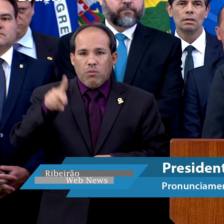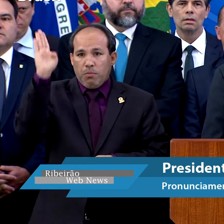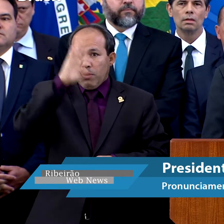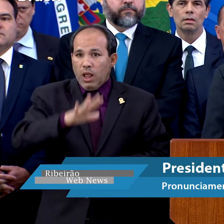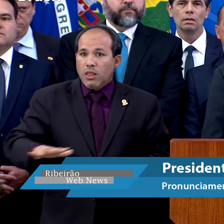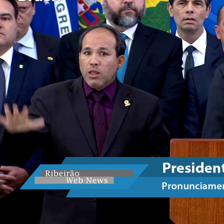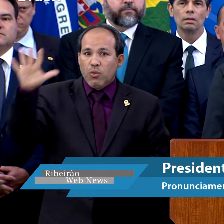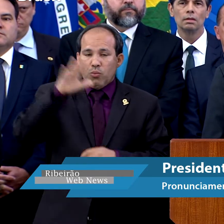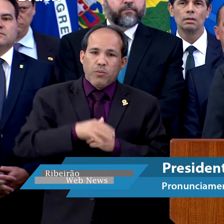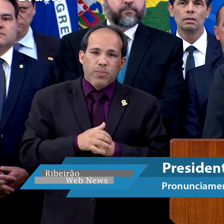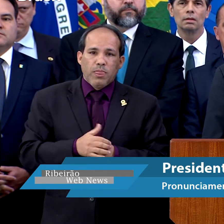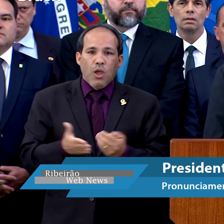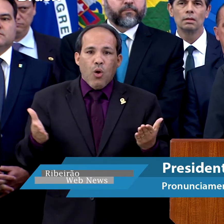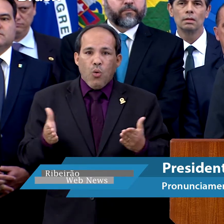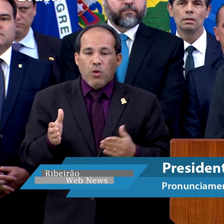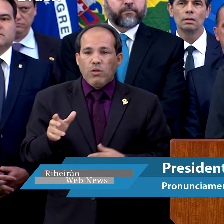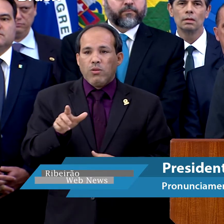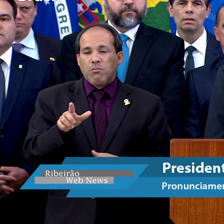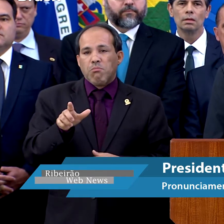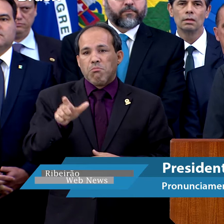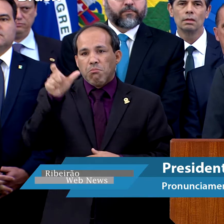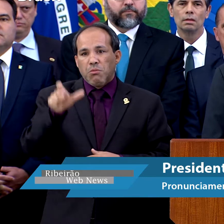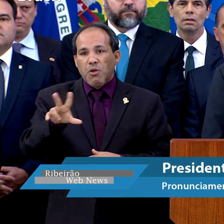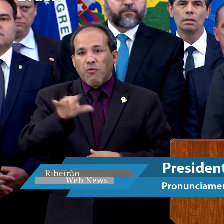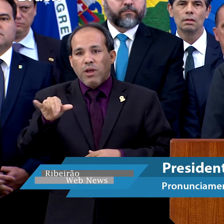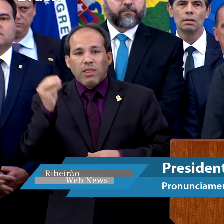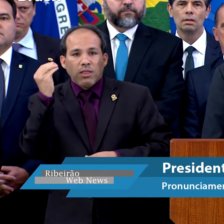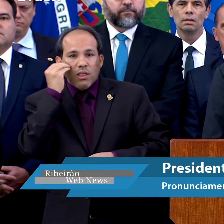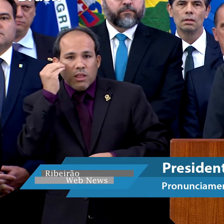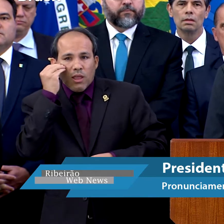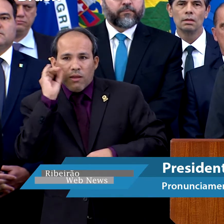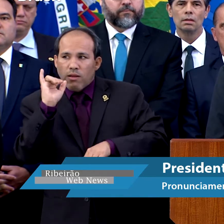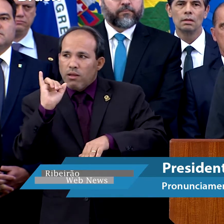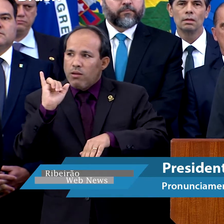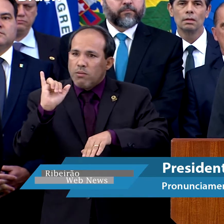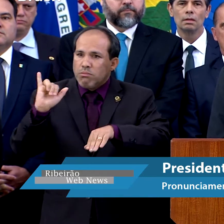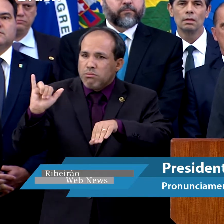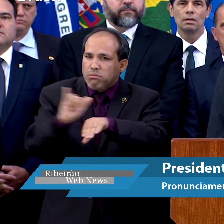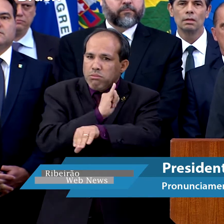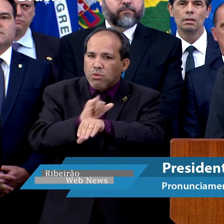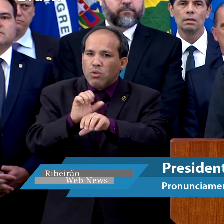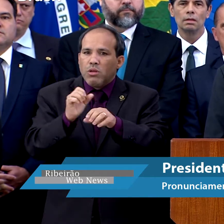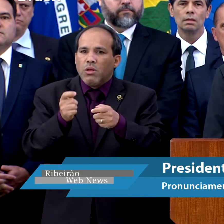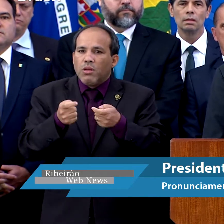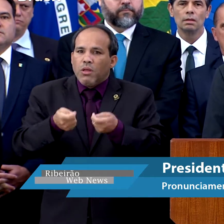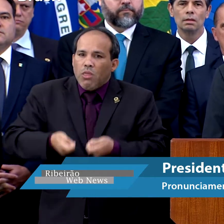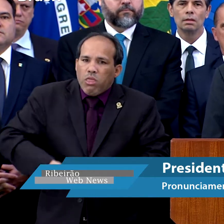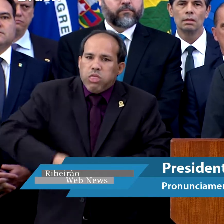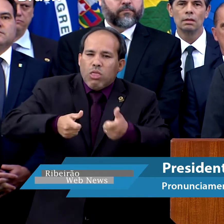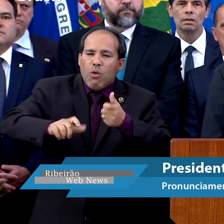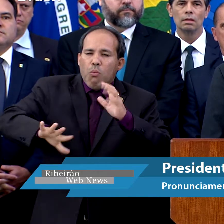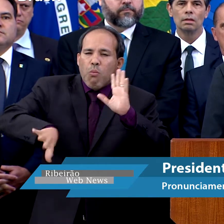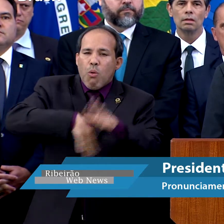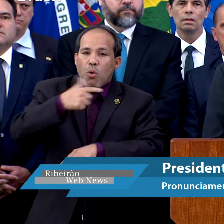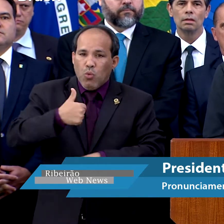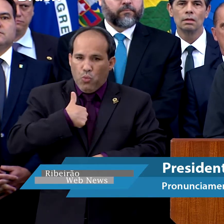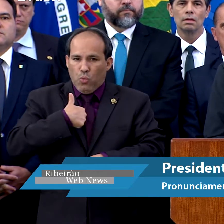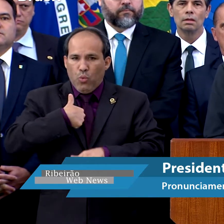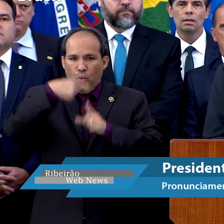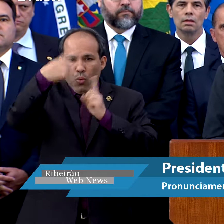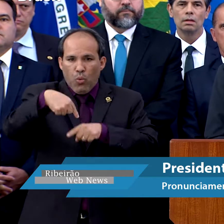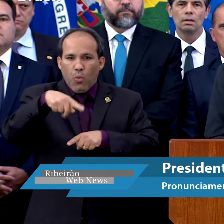essa pessoa vai buscar uma maneira de botar uma cunha entre eu e o povo